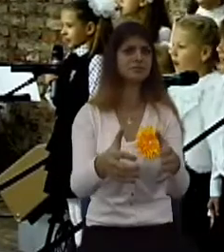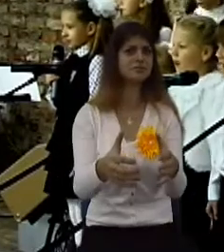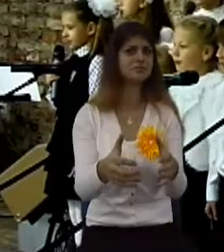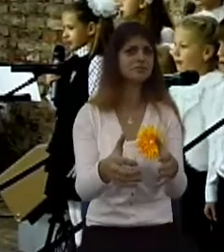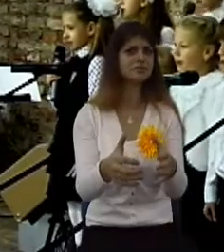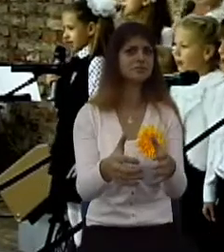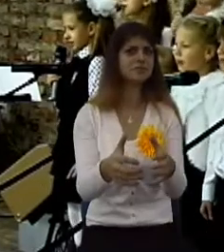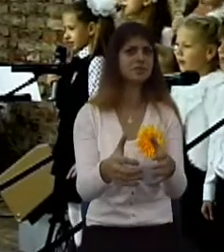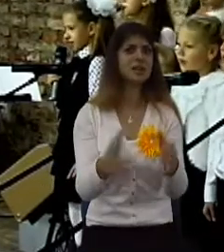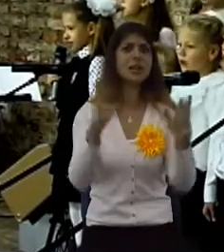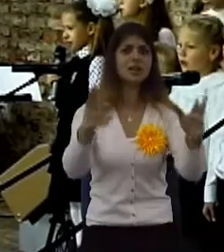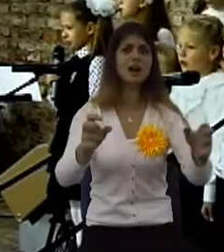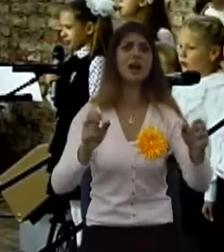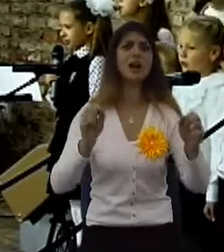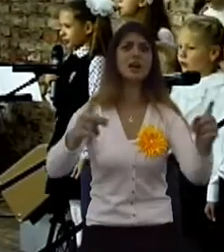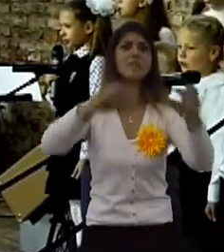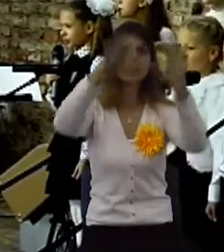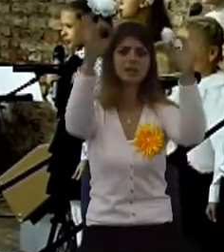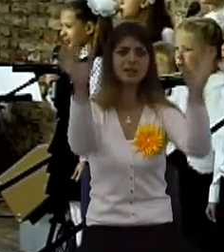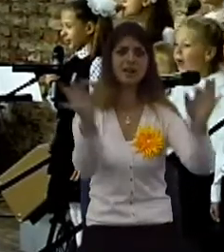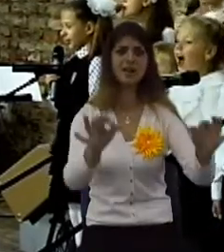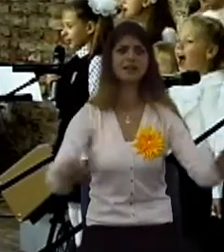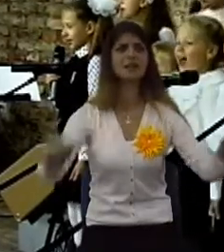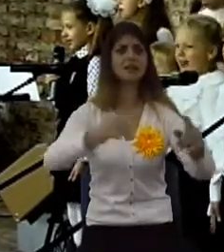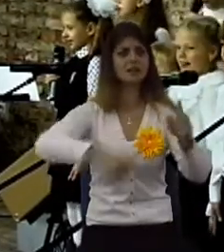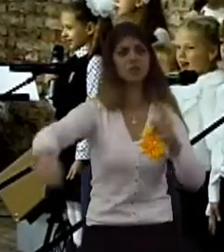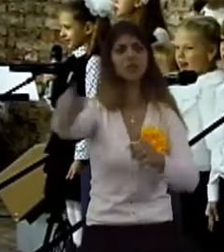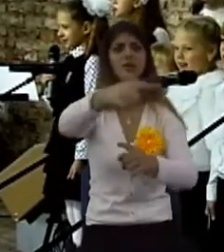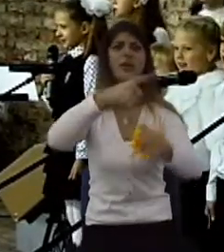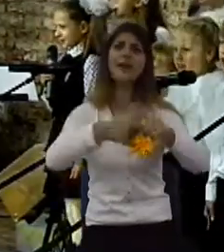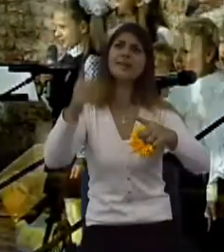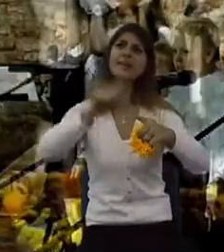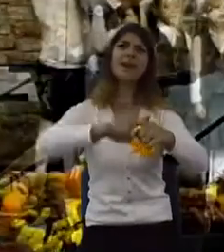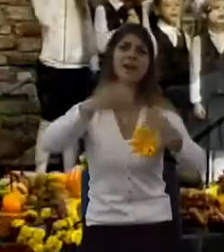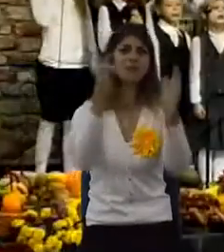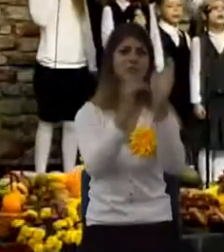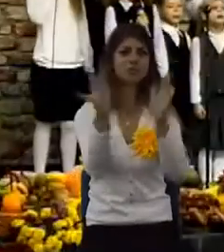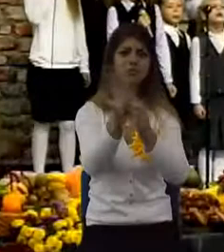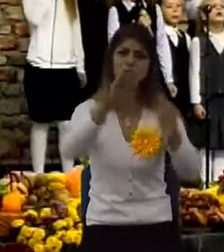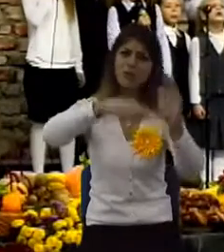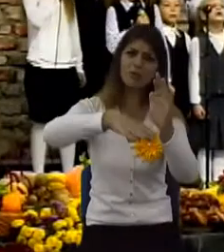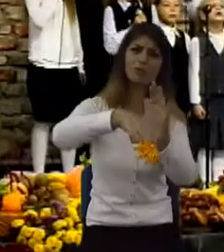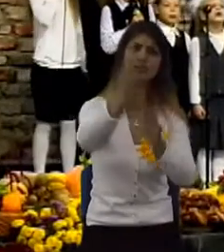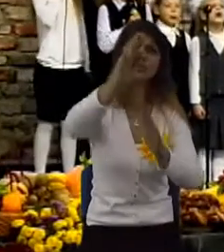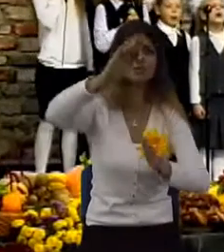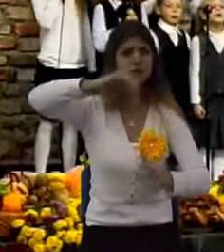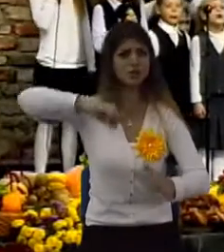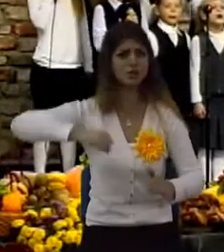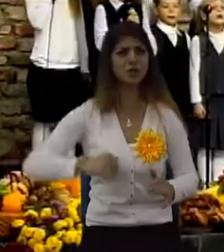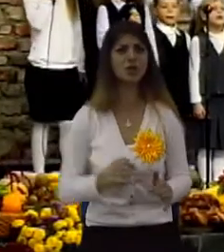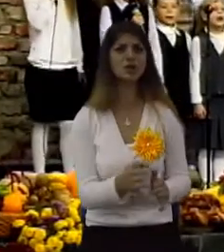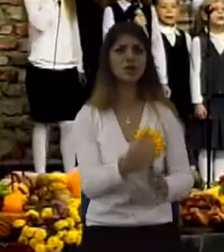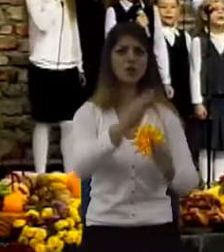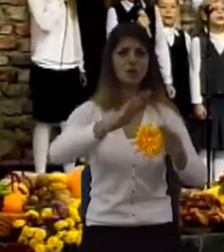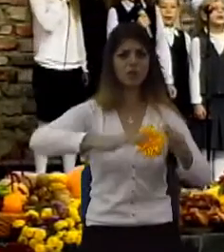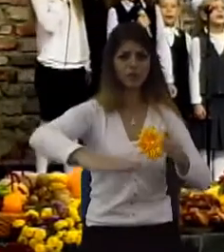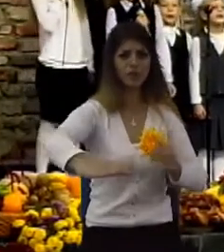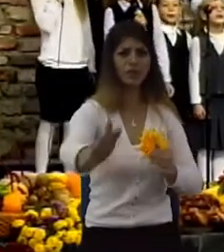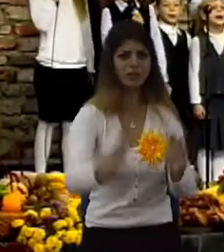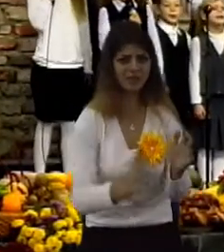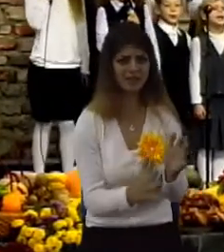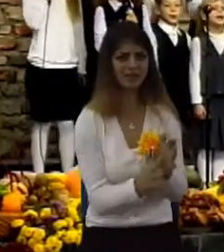Как же прекрасно вокруг, это Христос лучший друг. Поле